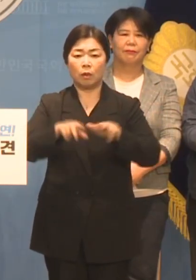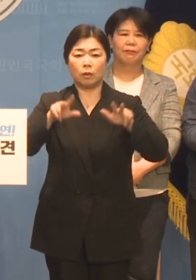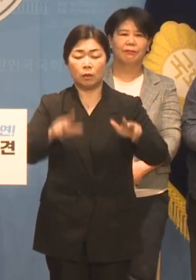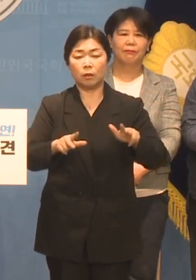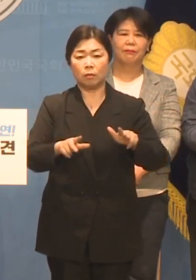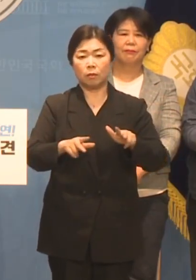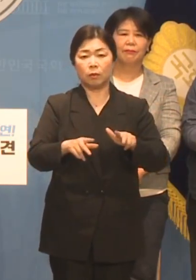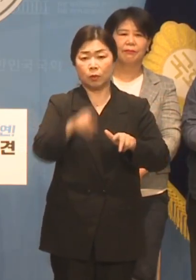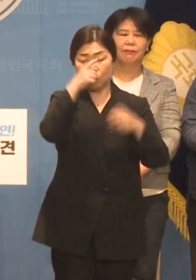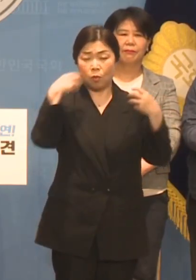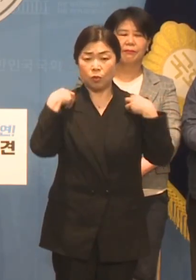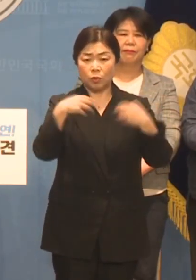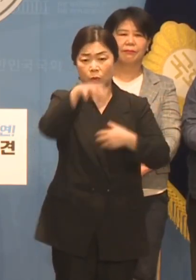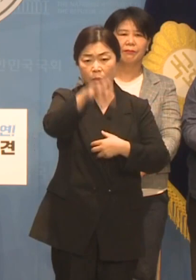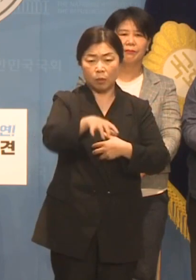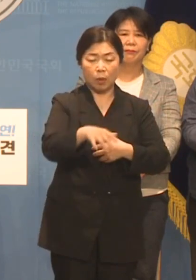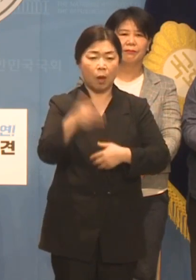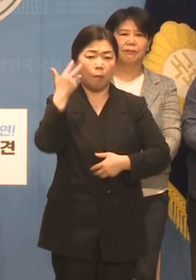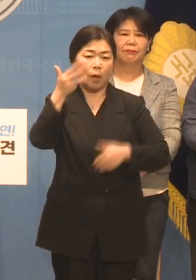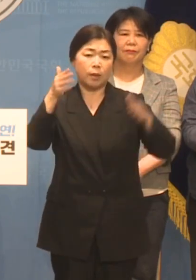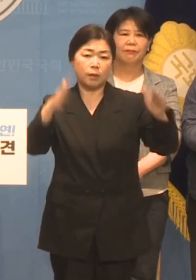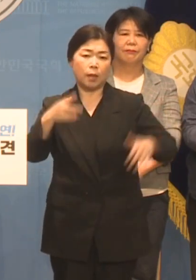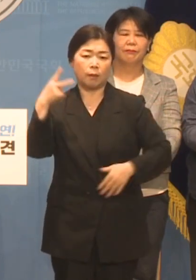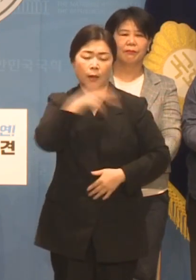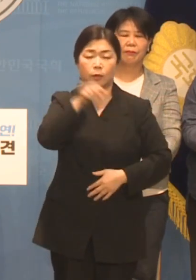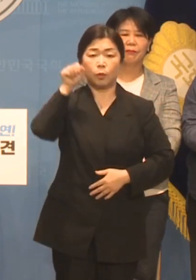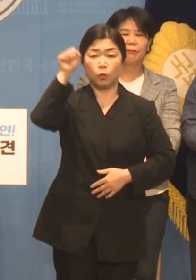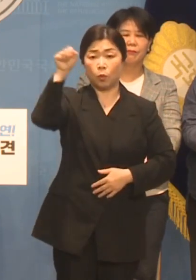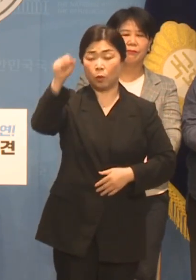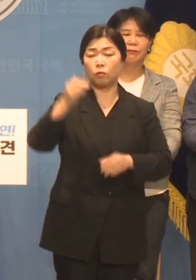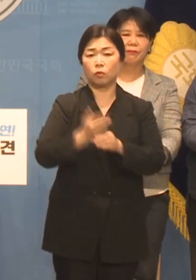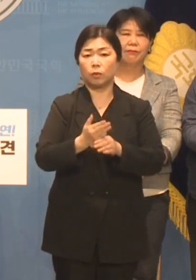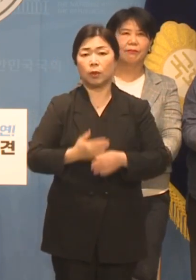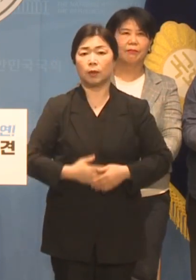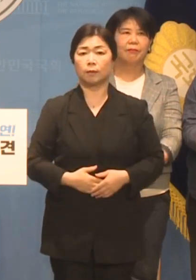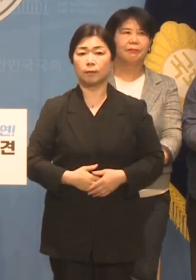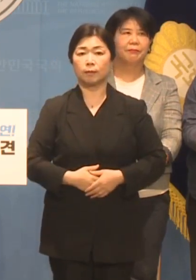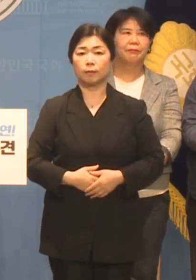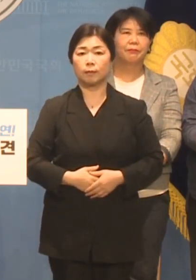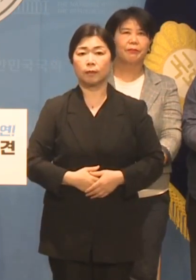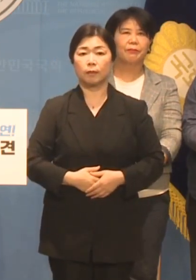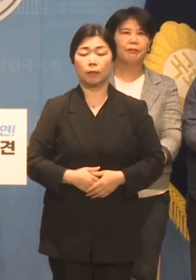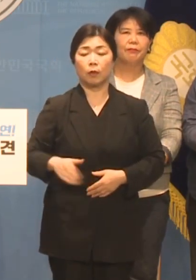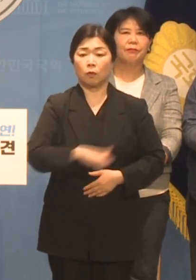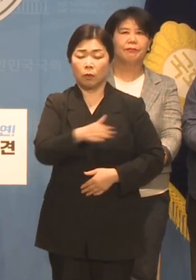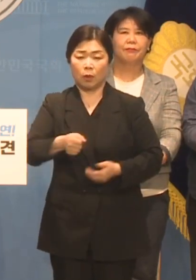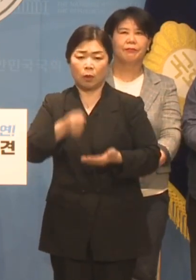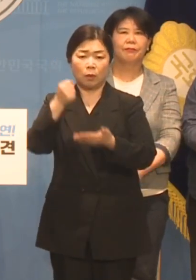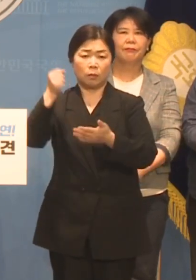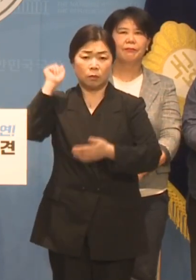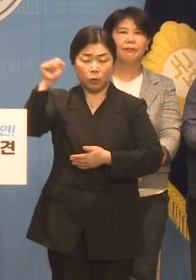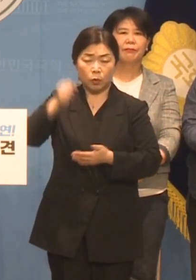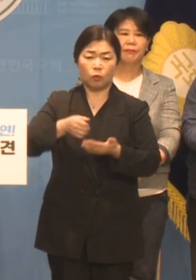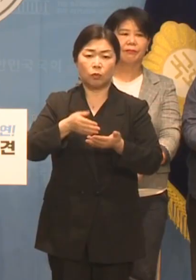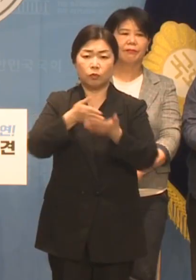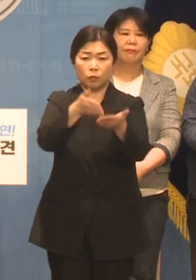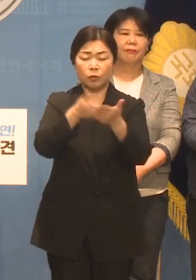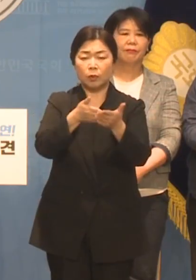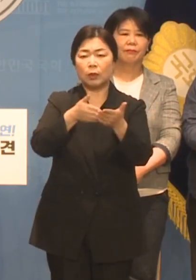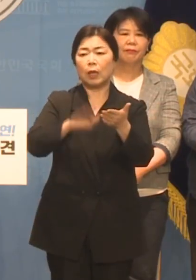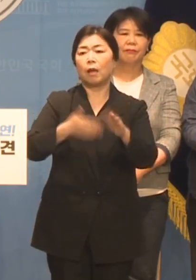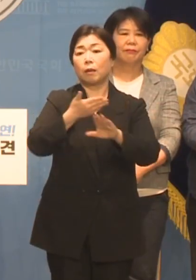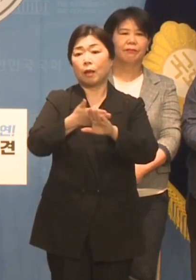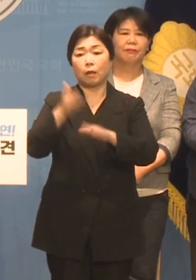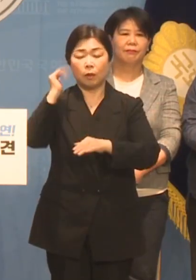정부 종합청사 앞에서 8일째 단식 농성 중입니다. 이 요구를 김재현 후보뿐만 아니라 다른